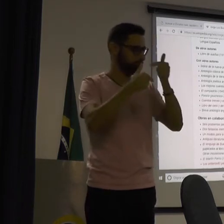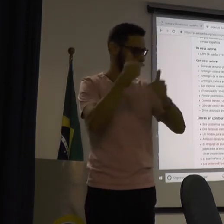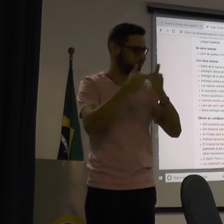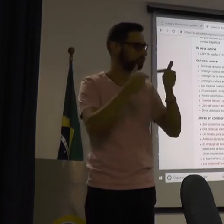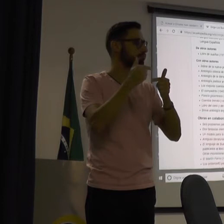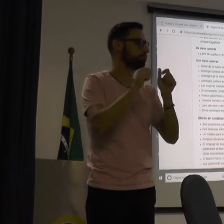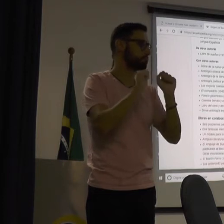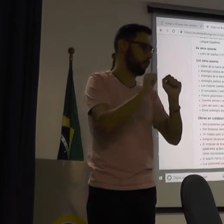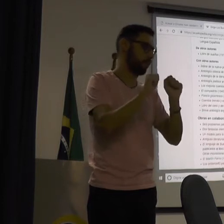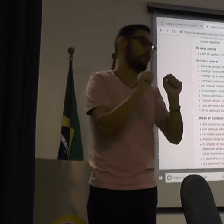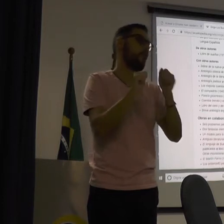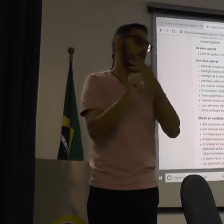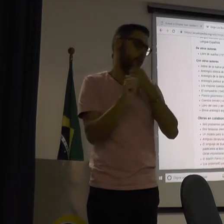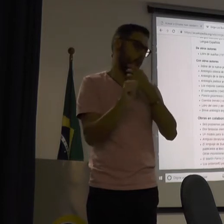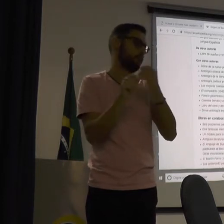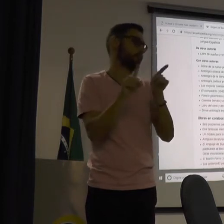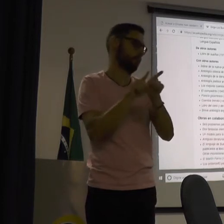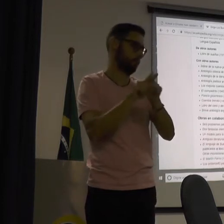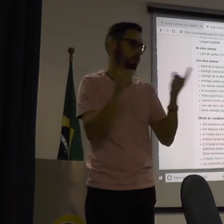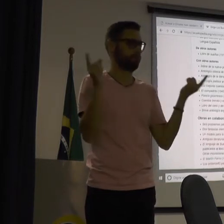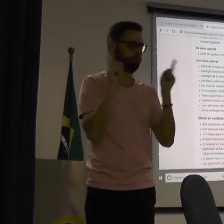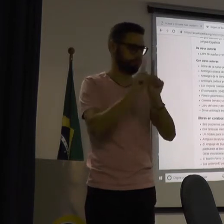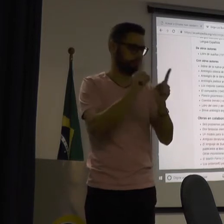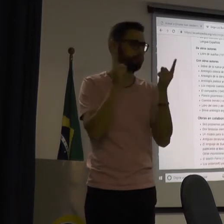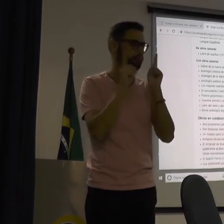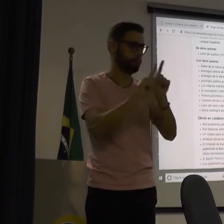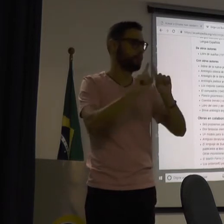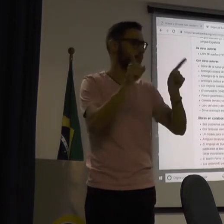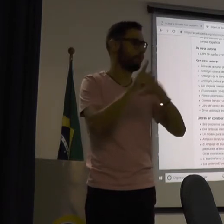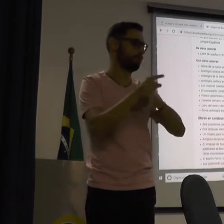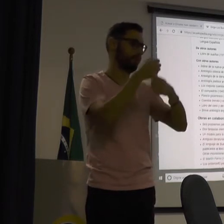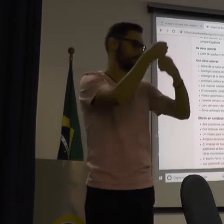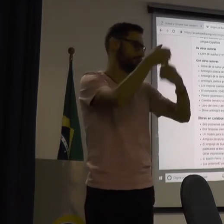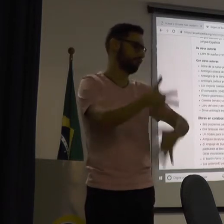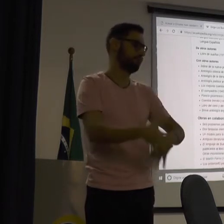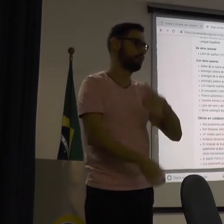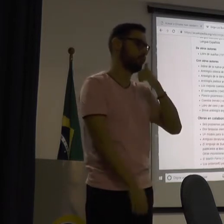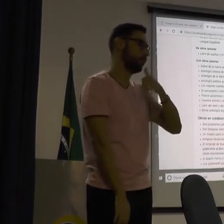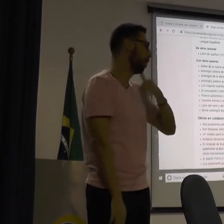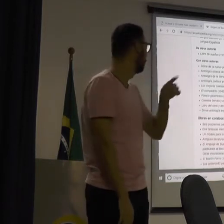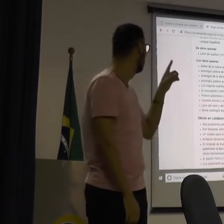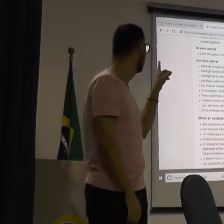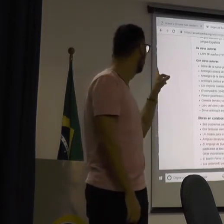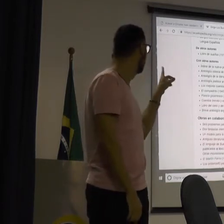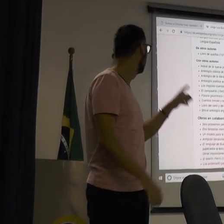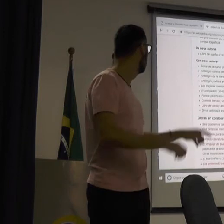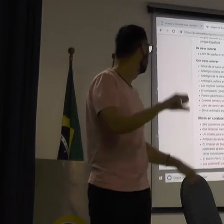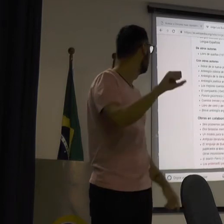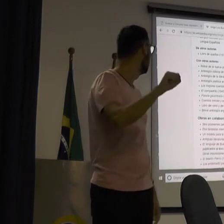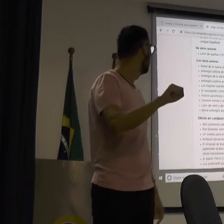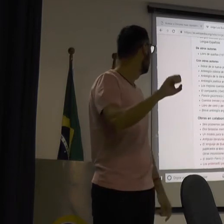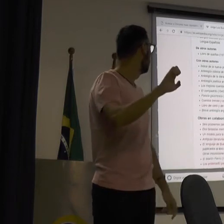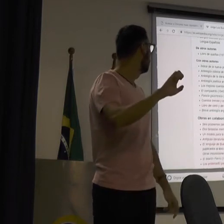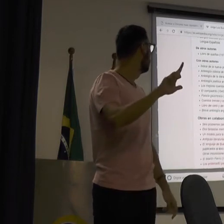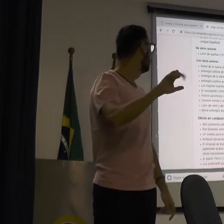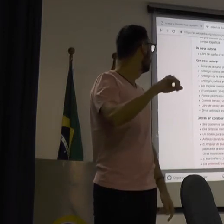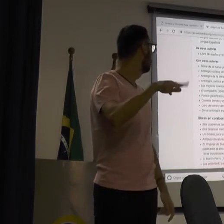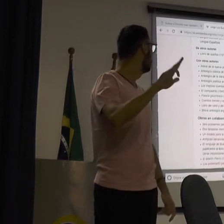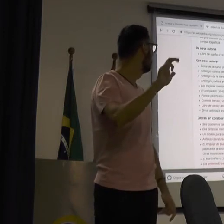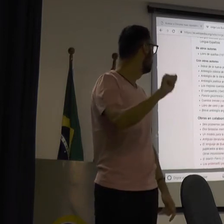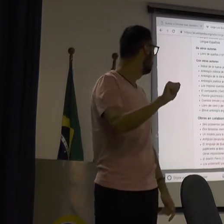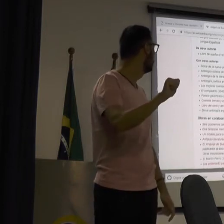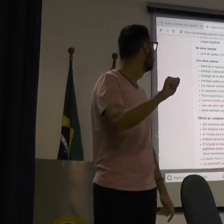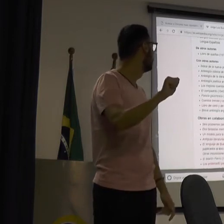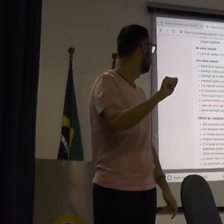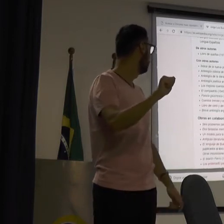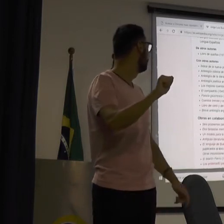muitos homens, logicamente, mas ali aparece já Silvina Ocampo. Silvina Ocampo é conhecida, uma grande escritora, até que sofreu